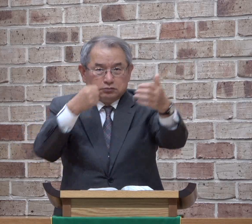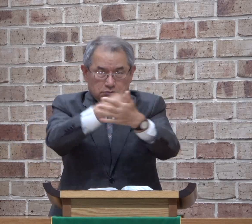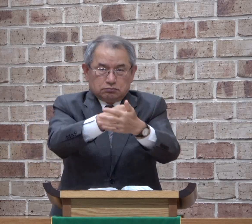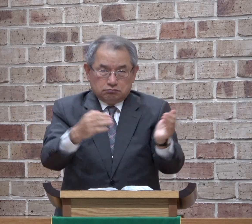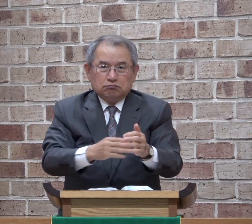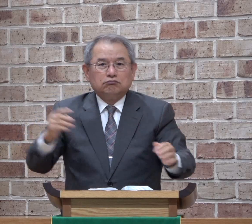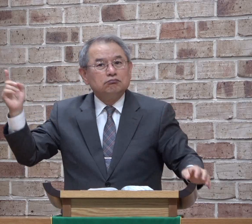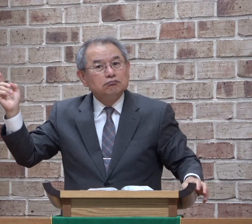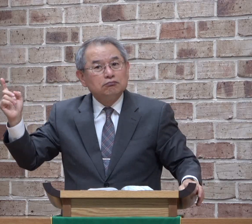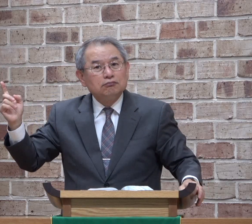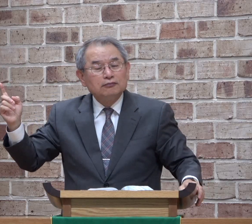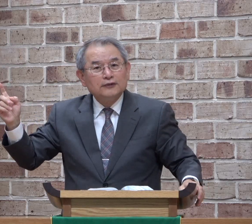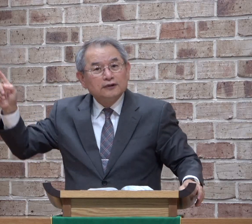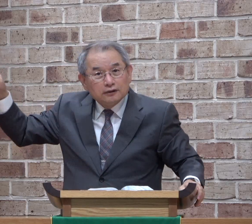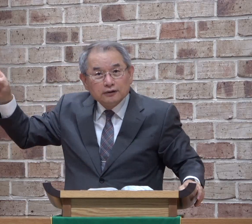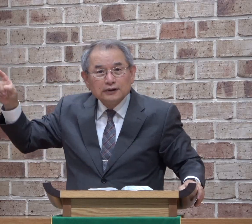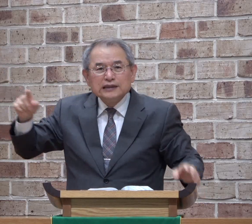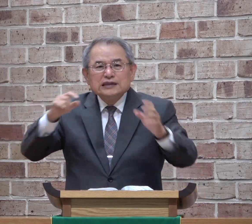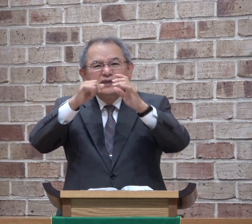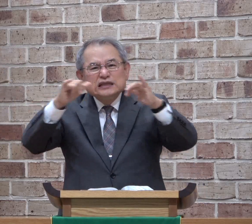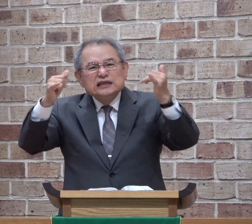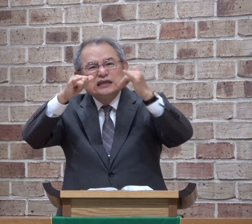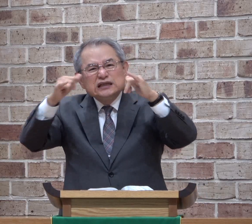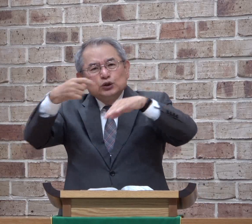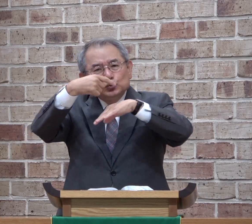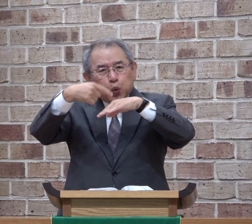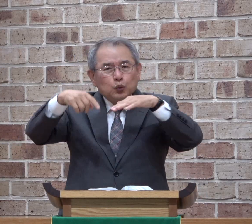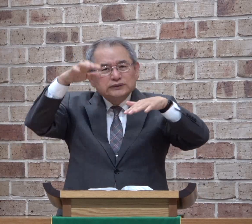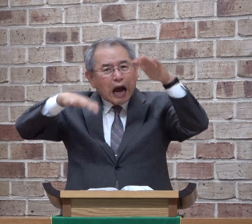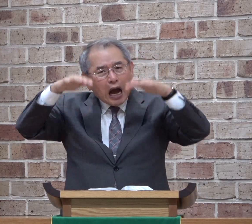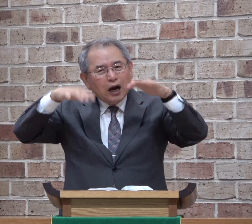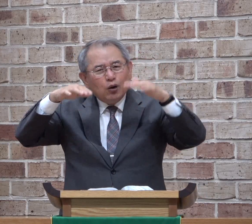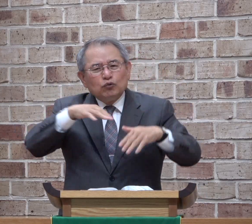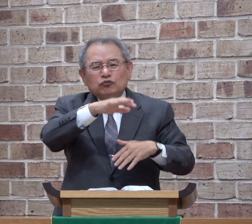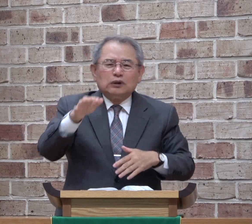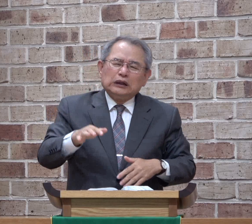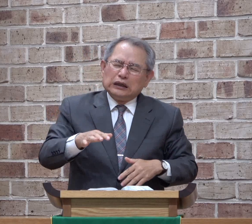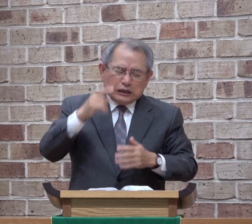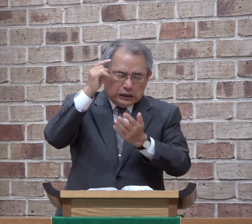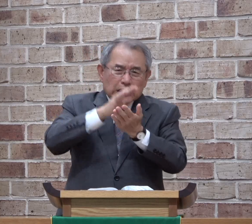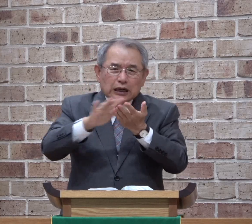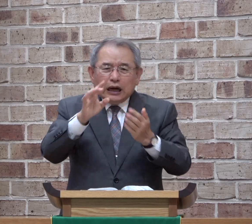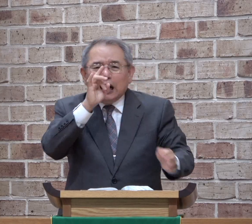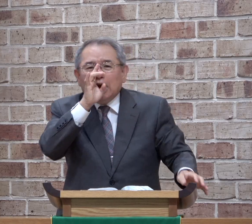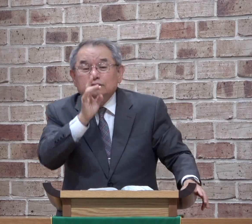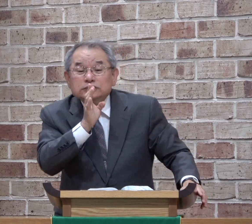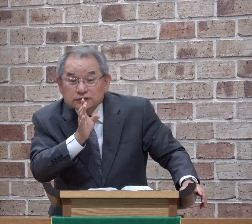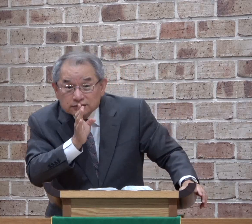그리고 프로축구에 3년 동안 들어오지 못할 것을 벌로 내렸습니다.